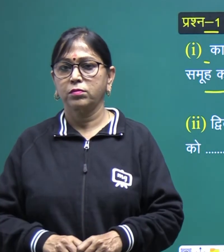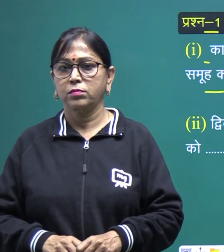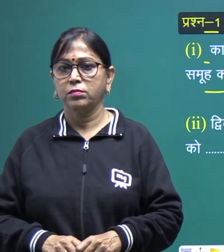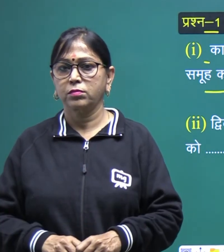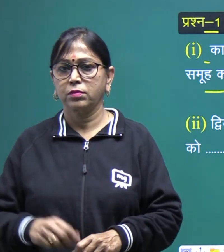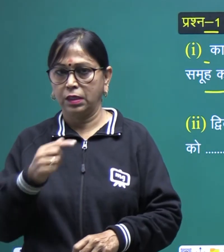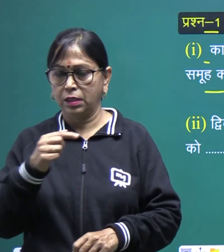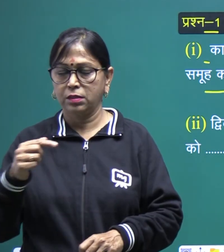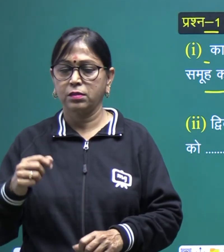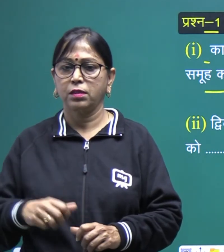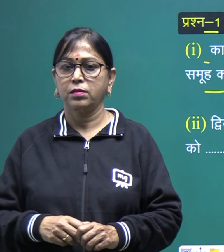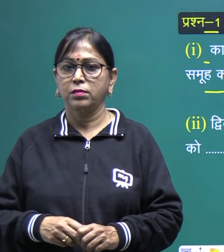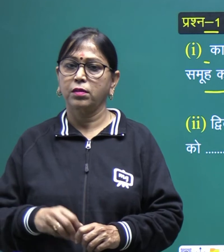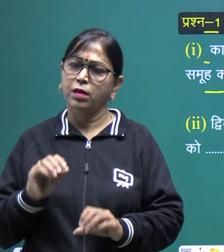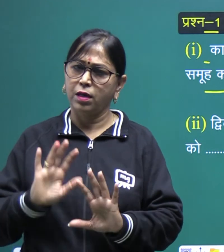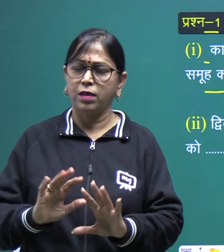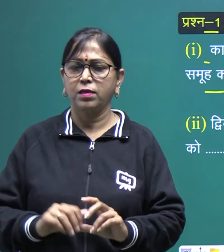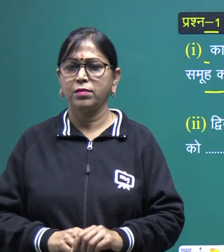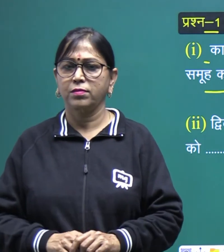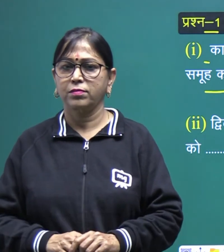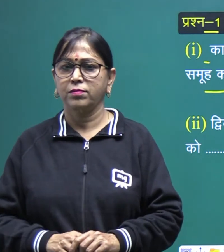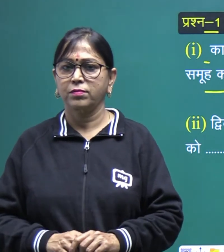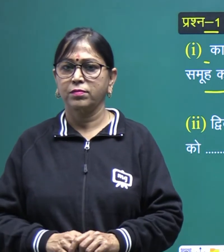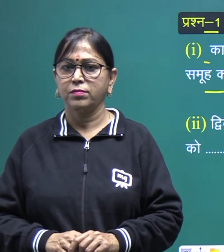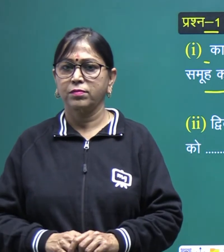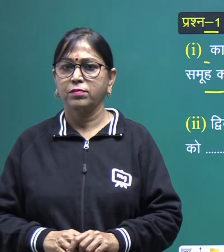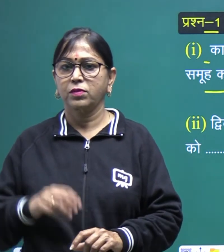रिक्त स्थान है